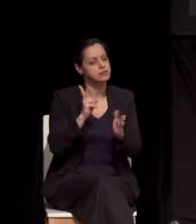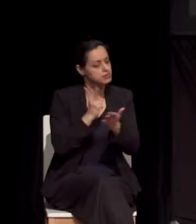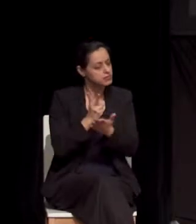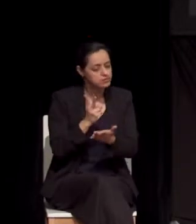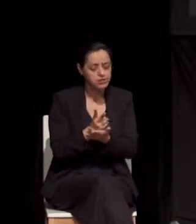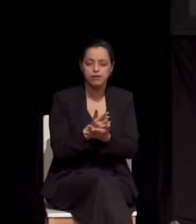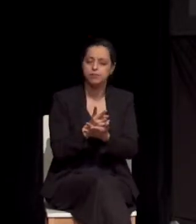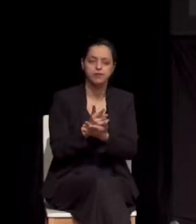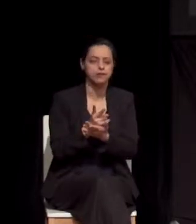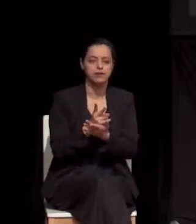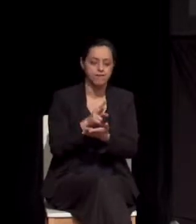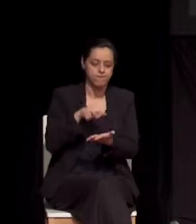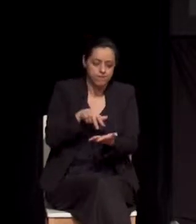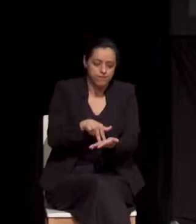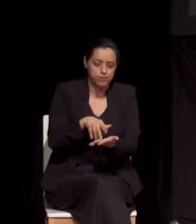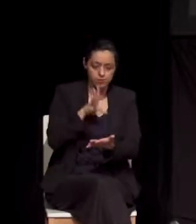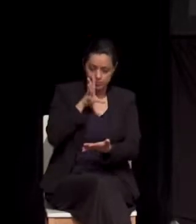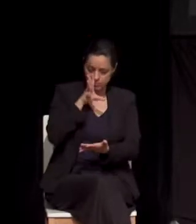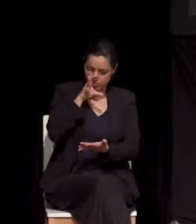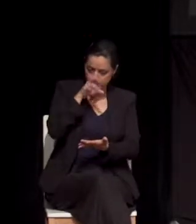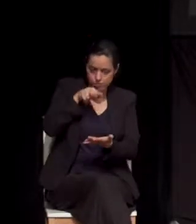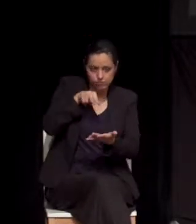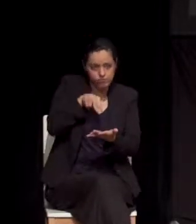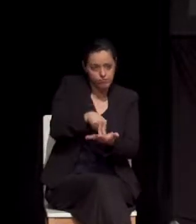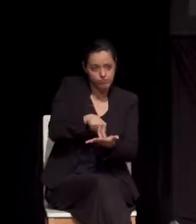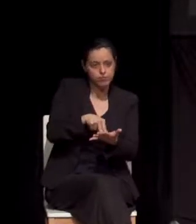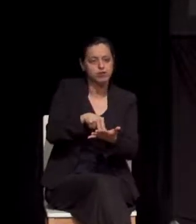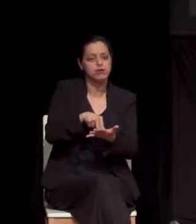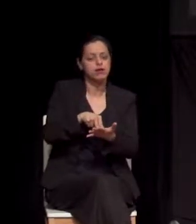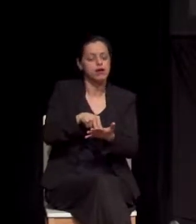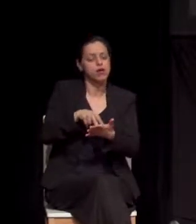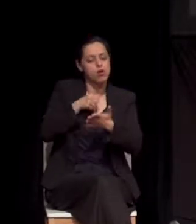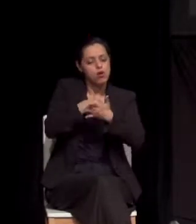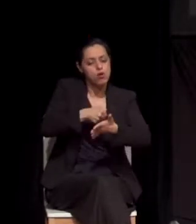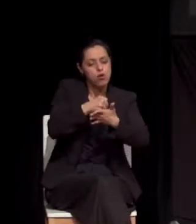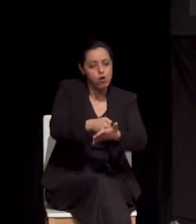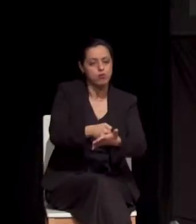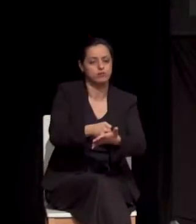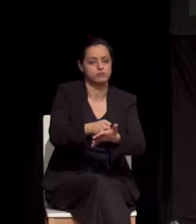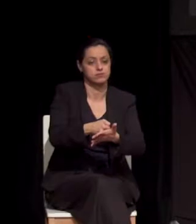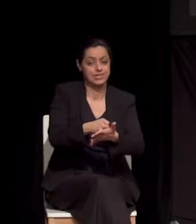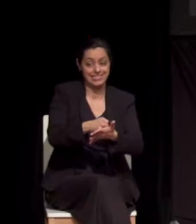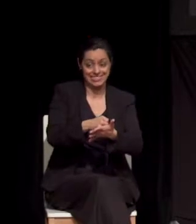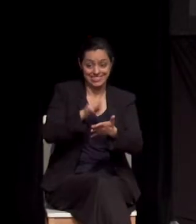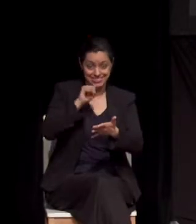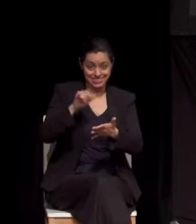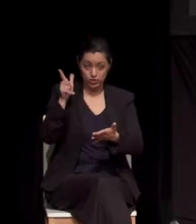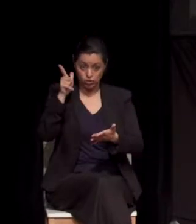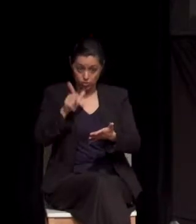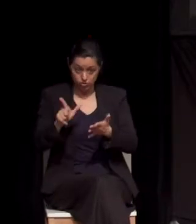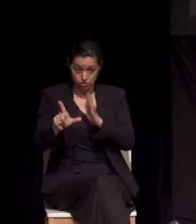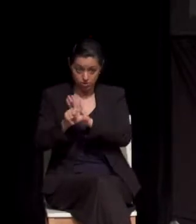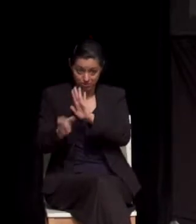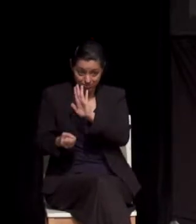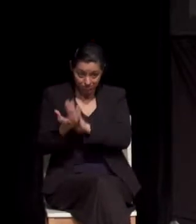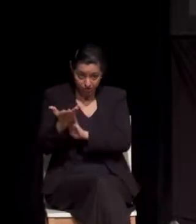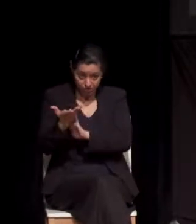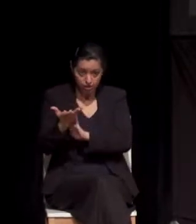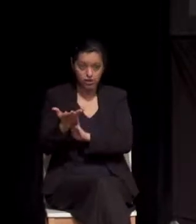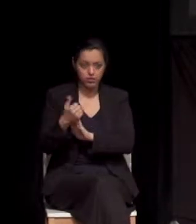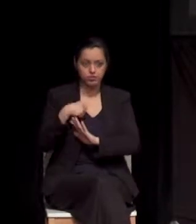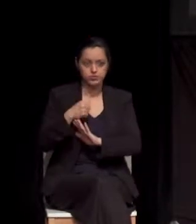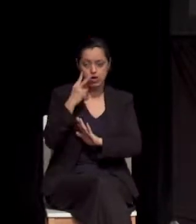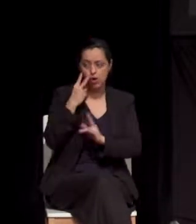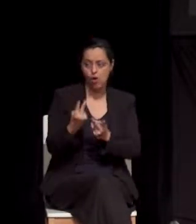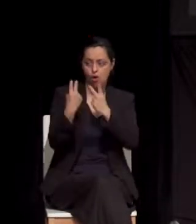de luta, né, e de implementação disso que foi uma conquista. A gente precisa valorizar quem trabalhou antes para a